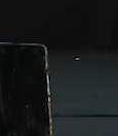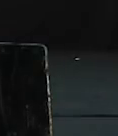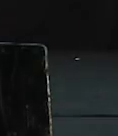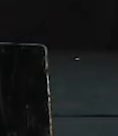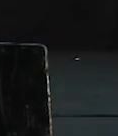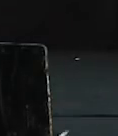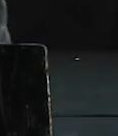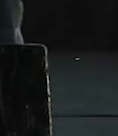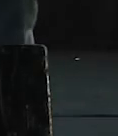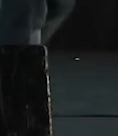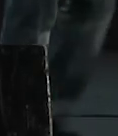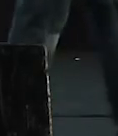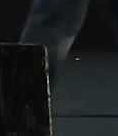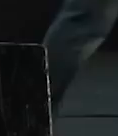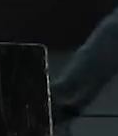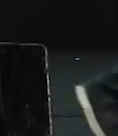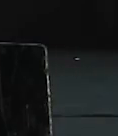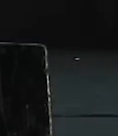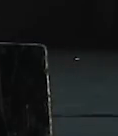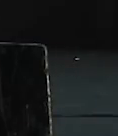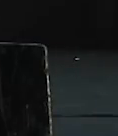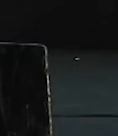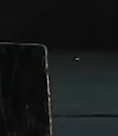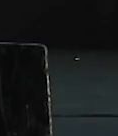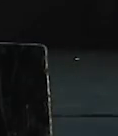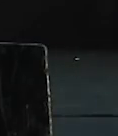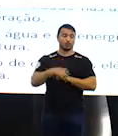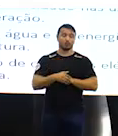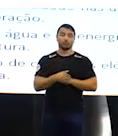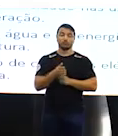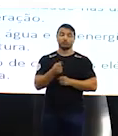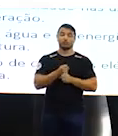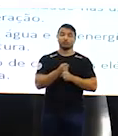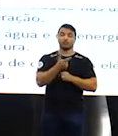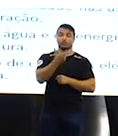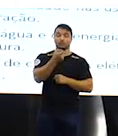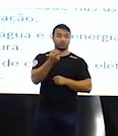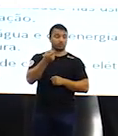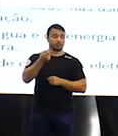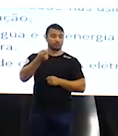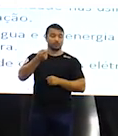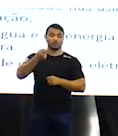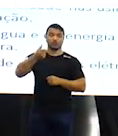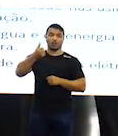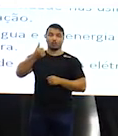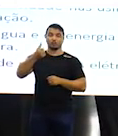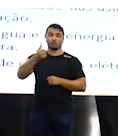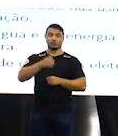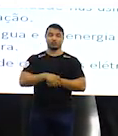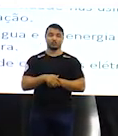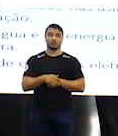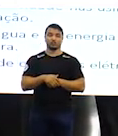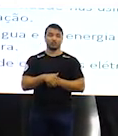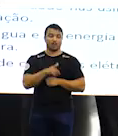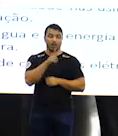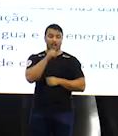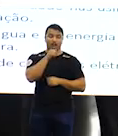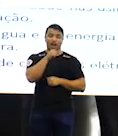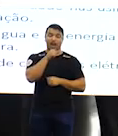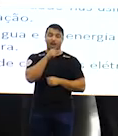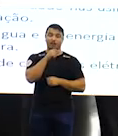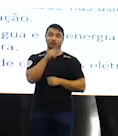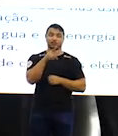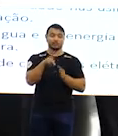Renováveis, perfeito, perfeito. Outra questão de Enem para gente, outra questão do Enem. Águas de Março, Tom